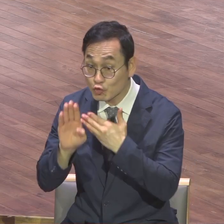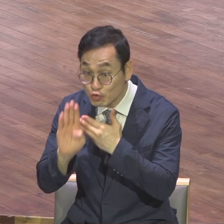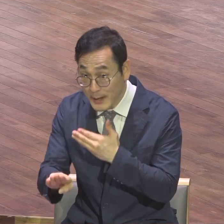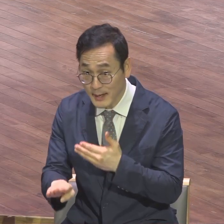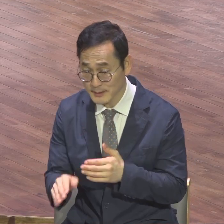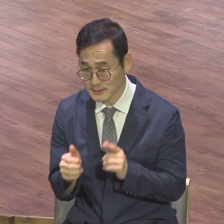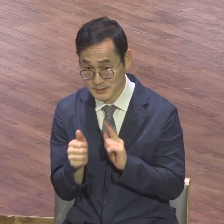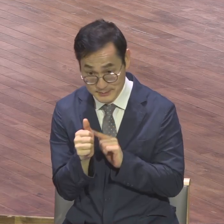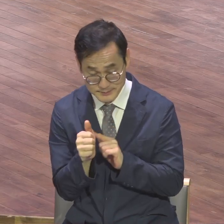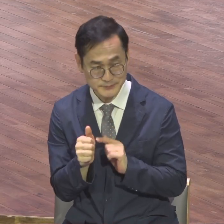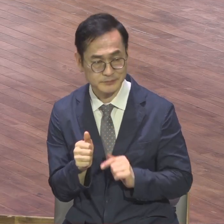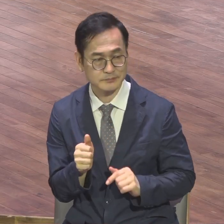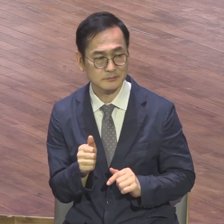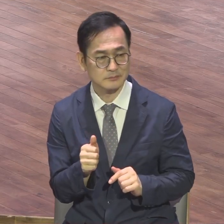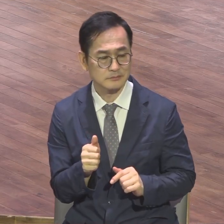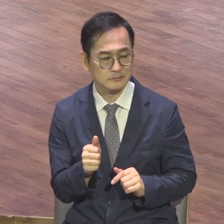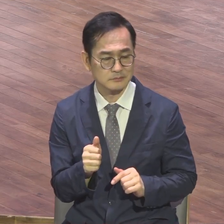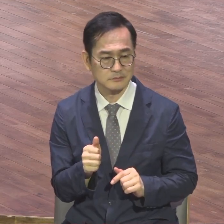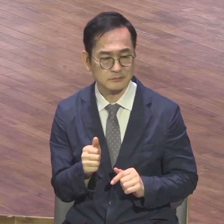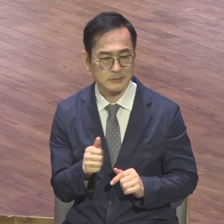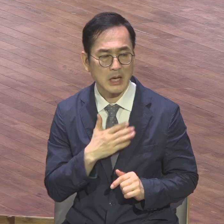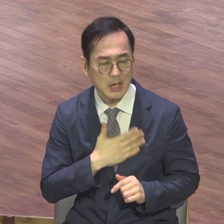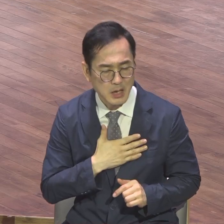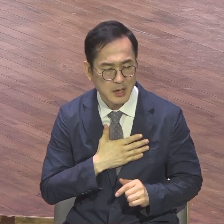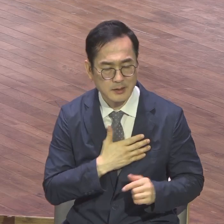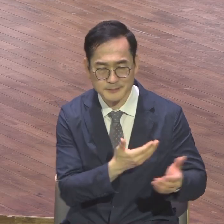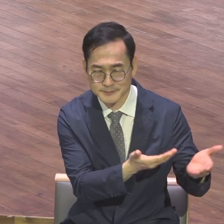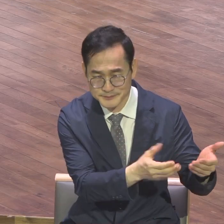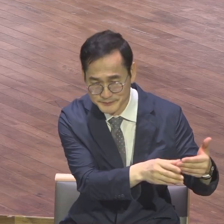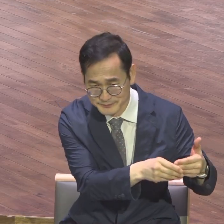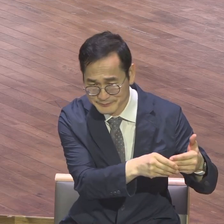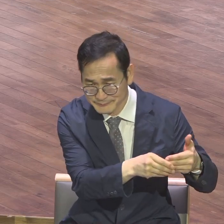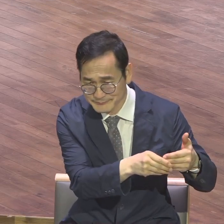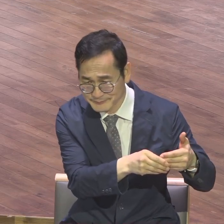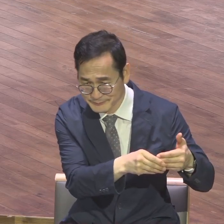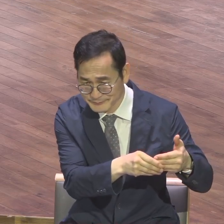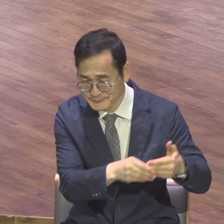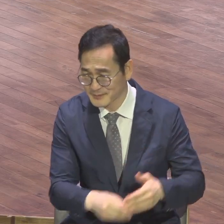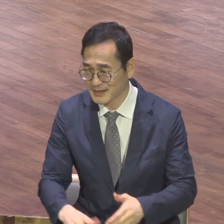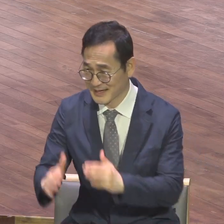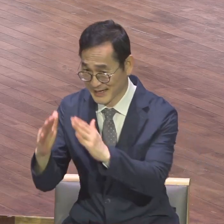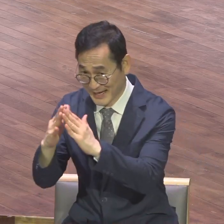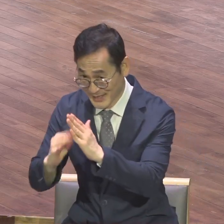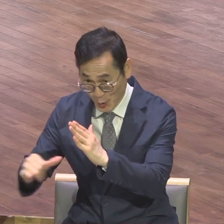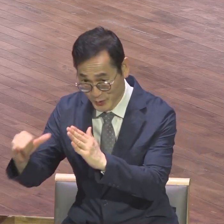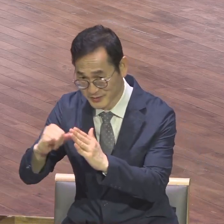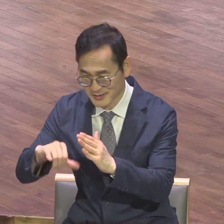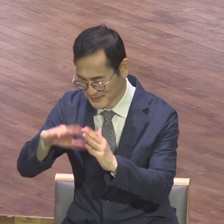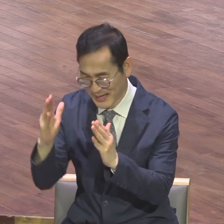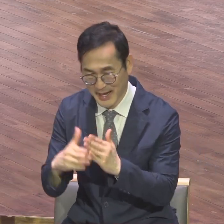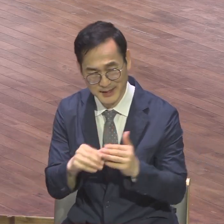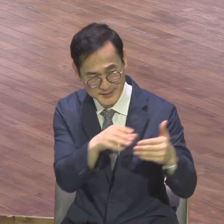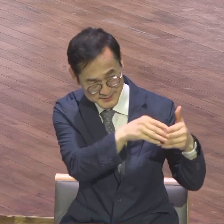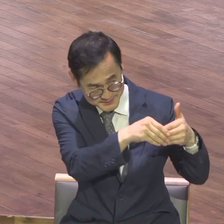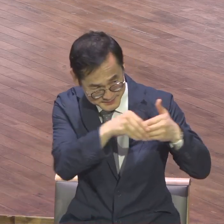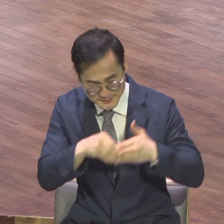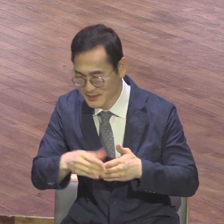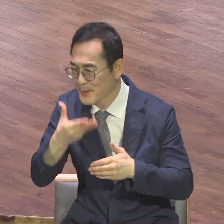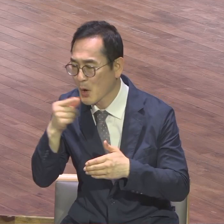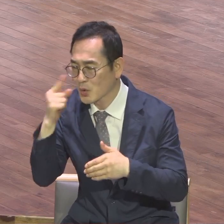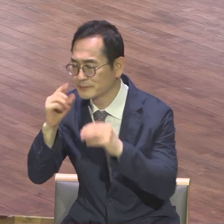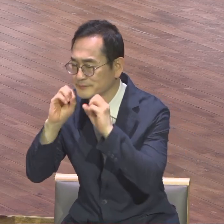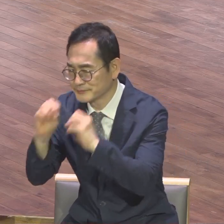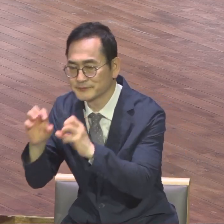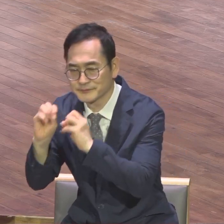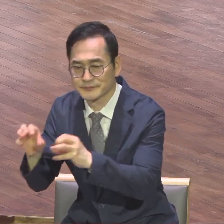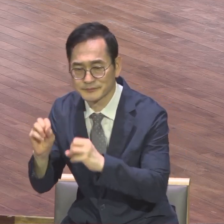32절입니다. 그의 주의 말씀을 그 사람과 그 집에 있는 모든 사람에게 전하더라. 그 밤 그